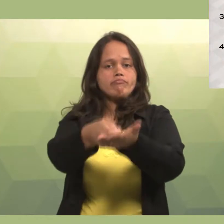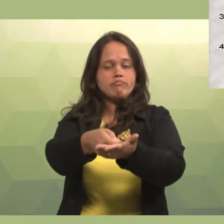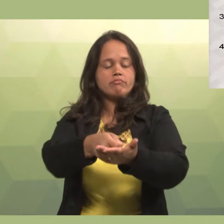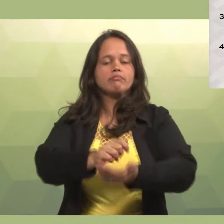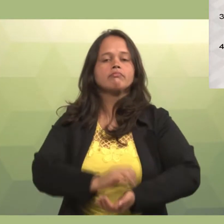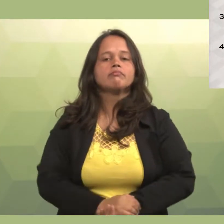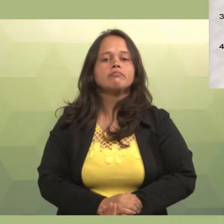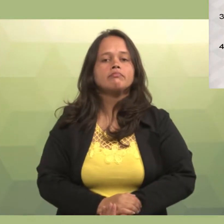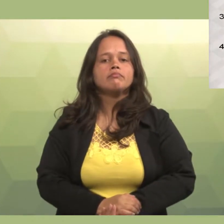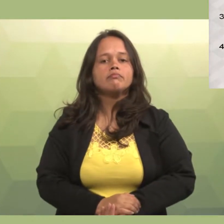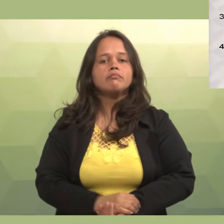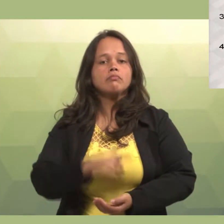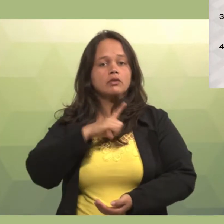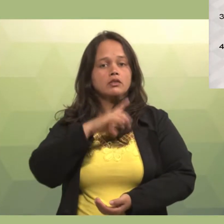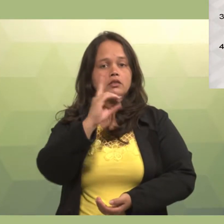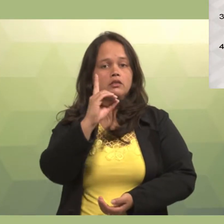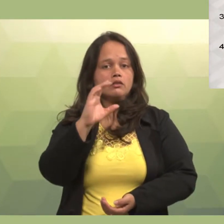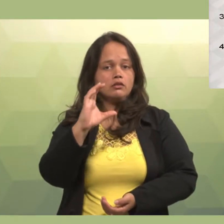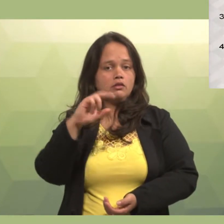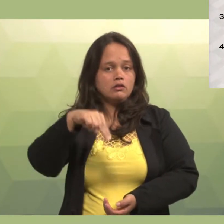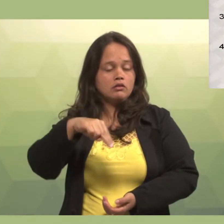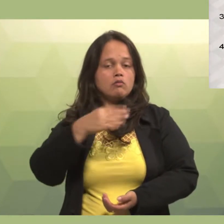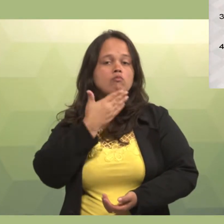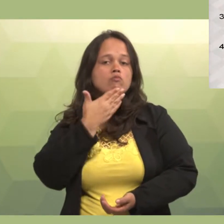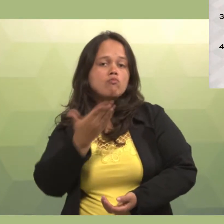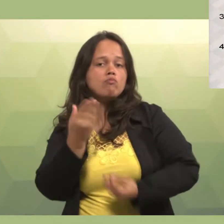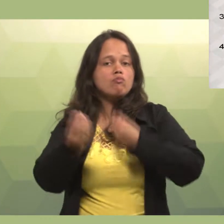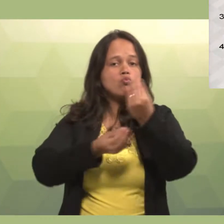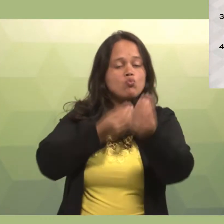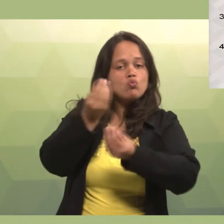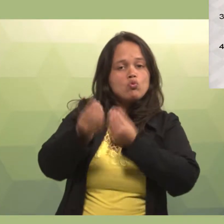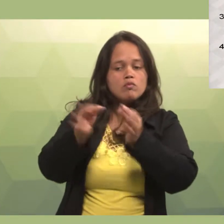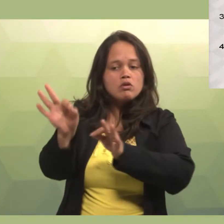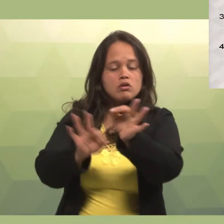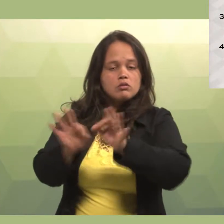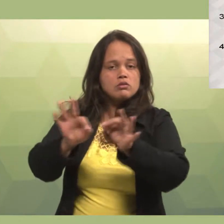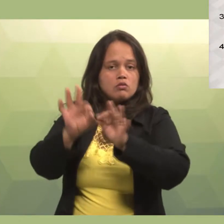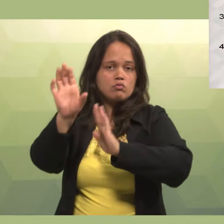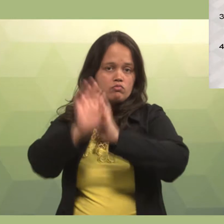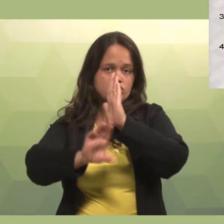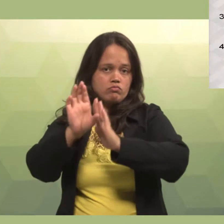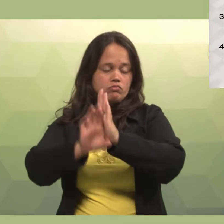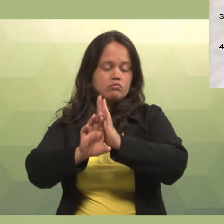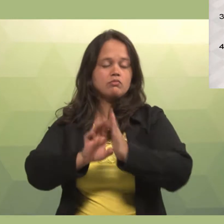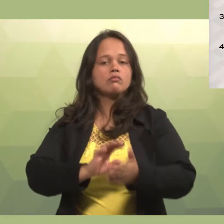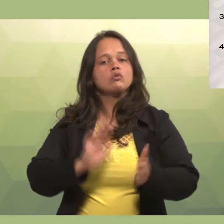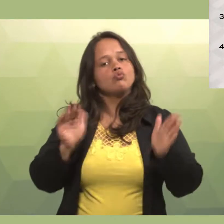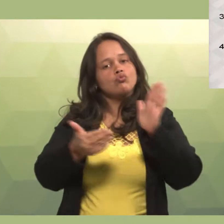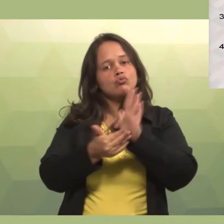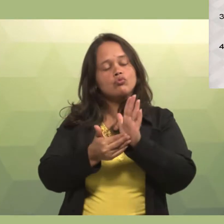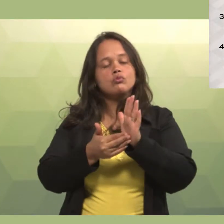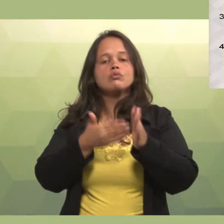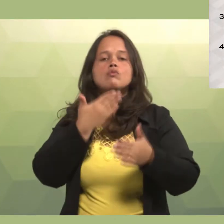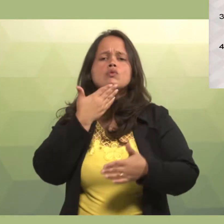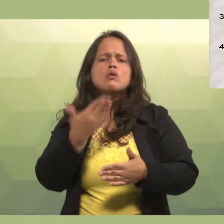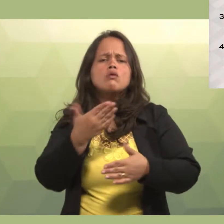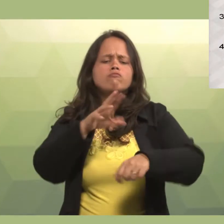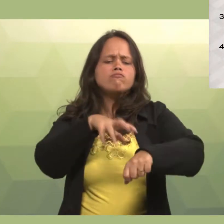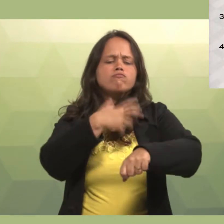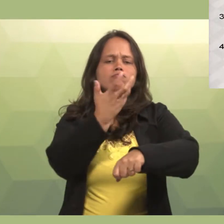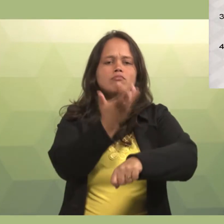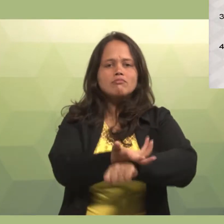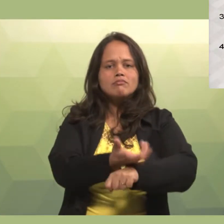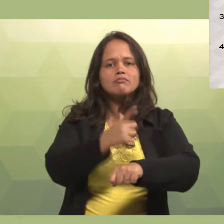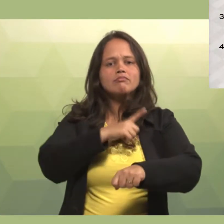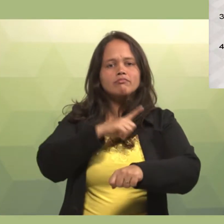Segundo as DCNs, quais as formas para a organização curricular? E, por último, quais as disciplinas que